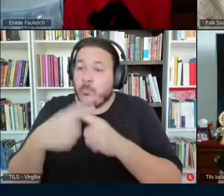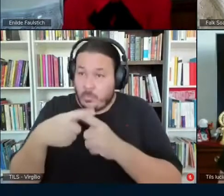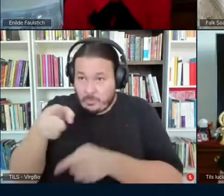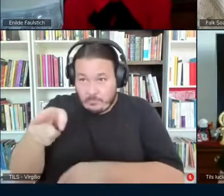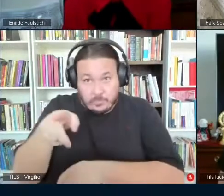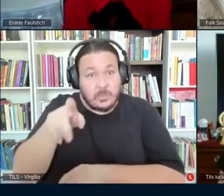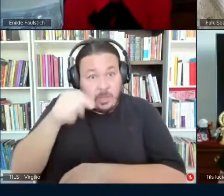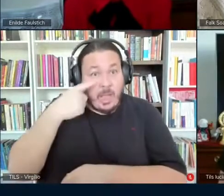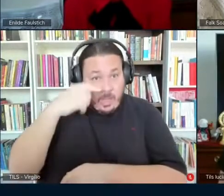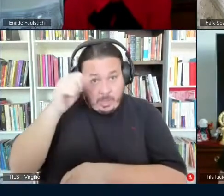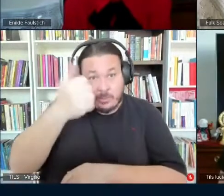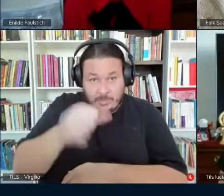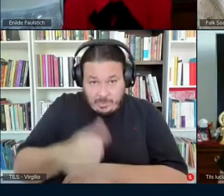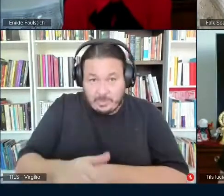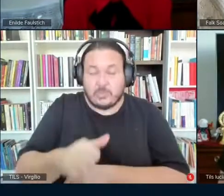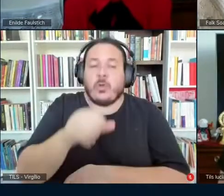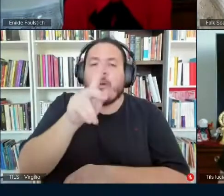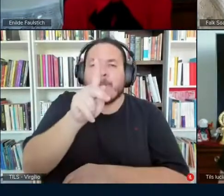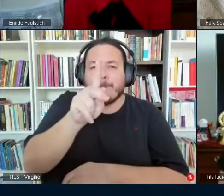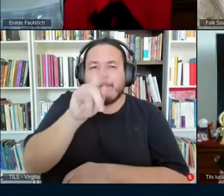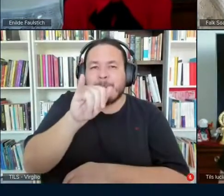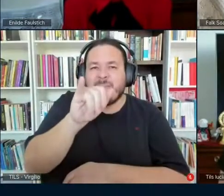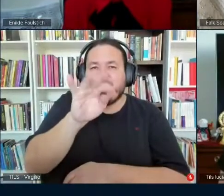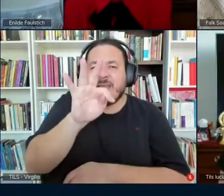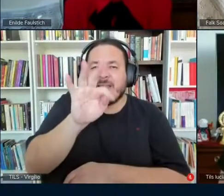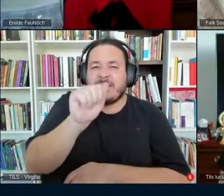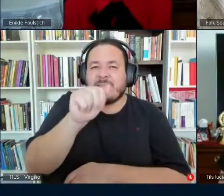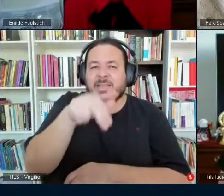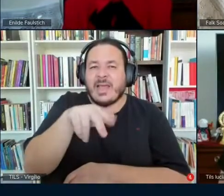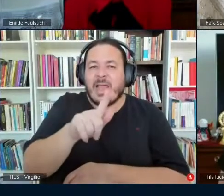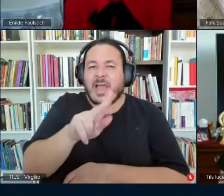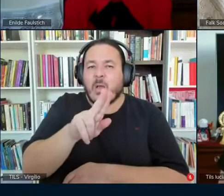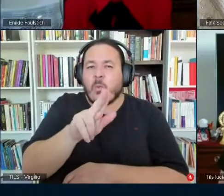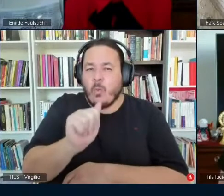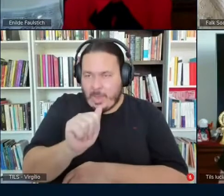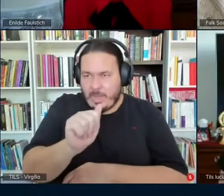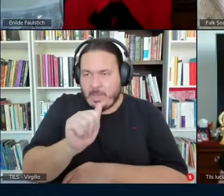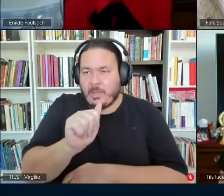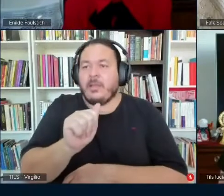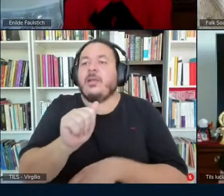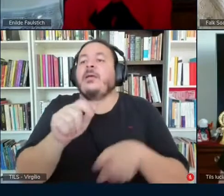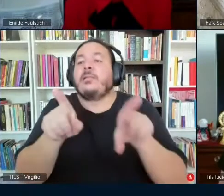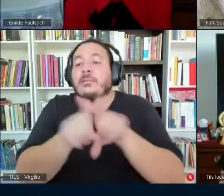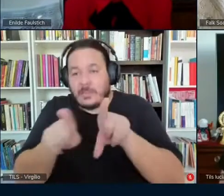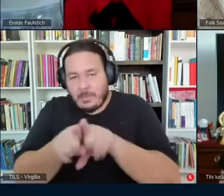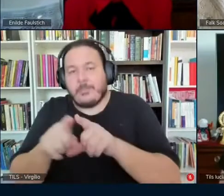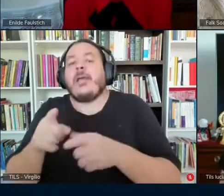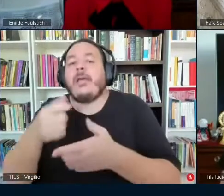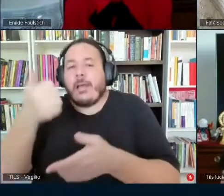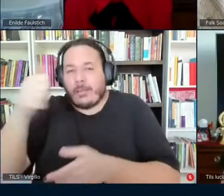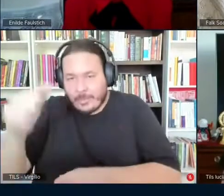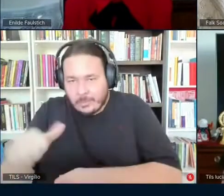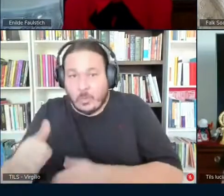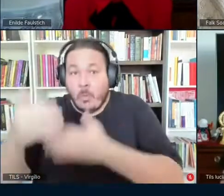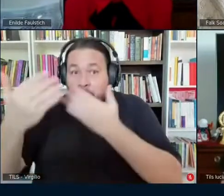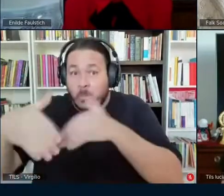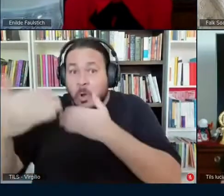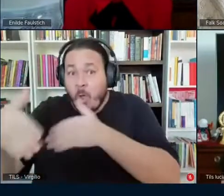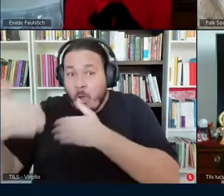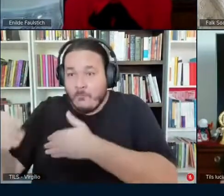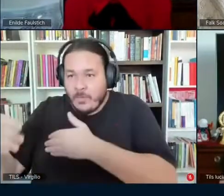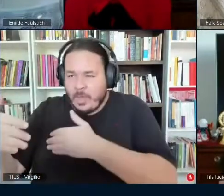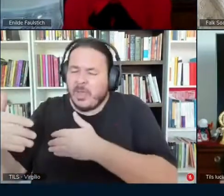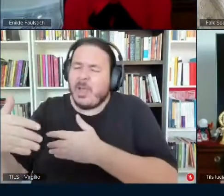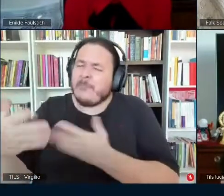Pitanguá e analisou também algumas provas. Então, a minha pergunta é, quando você analisou esses